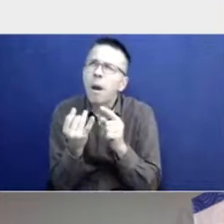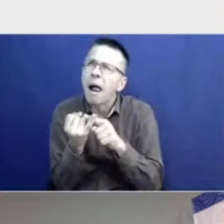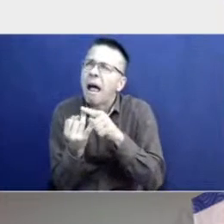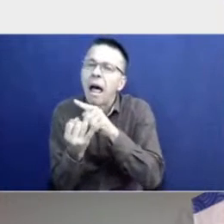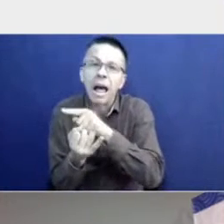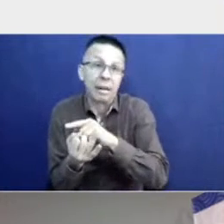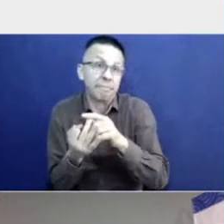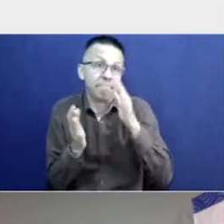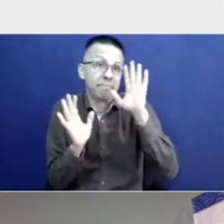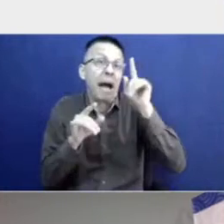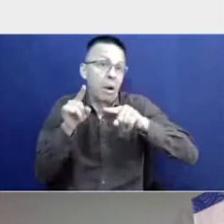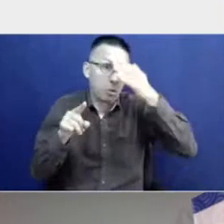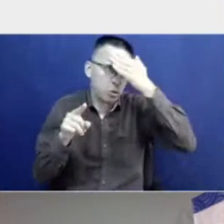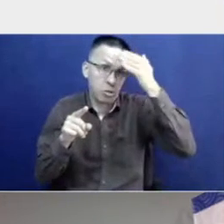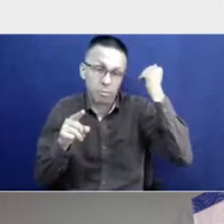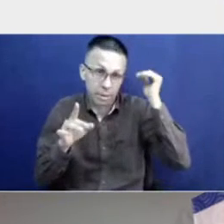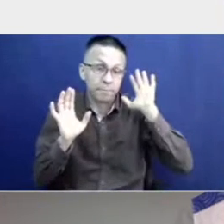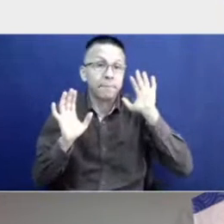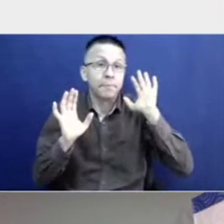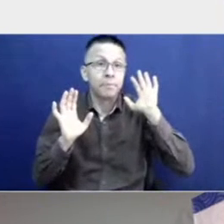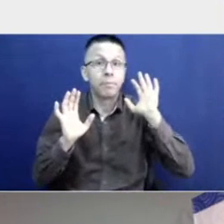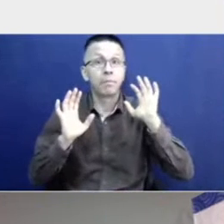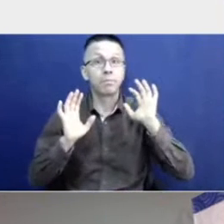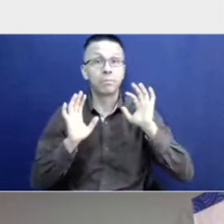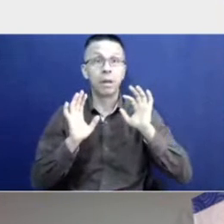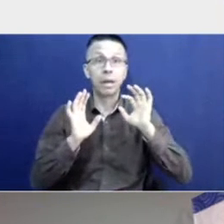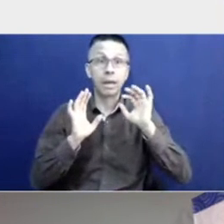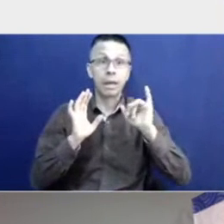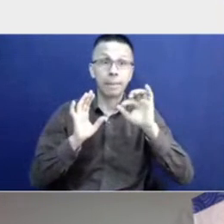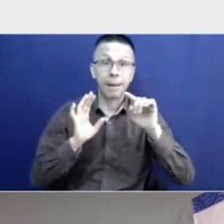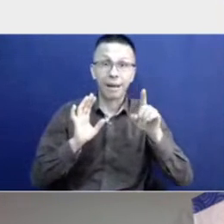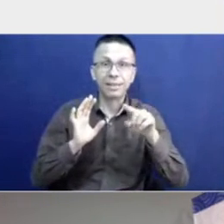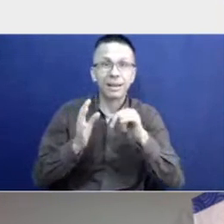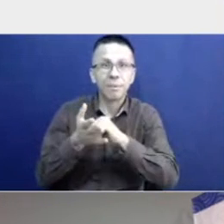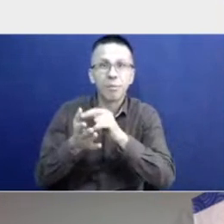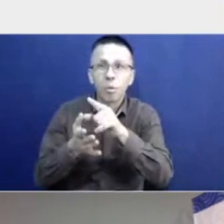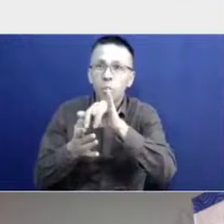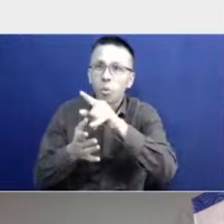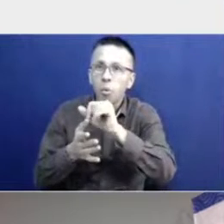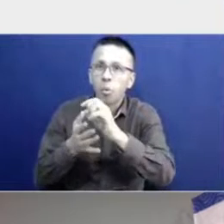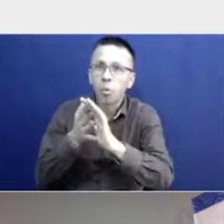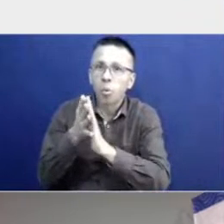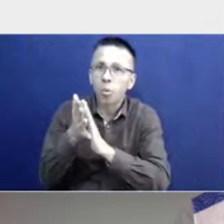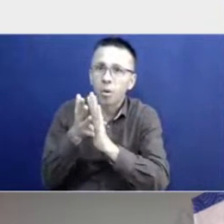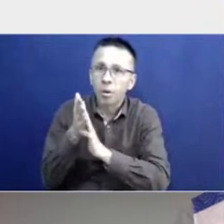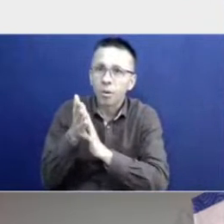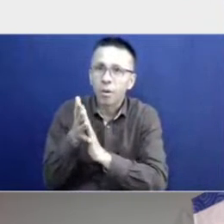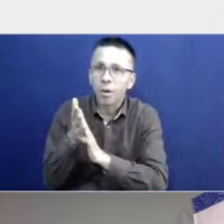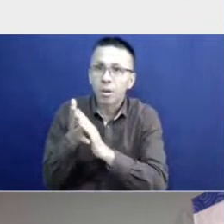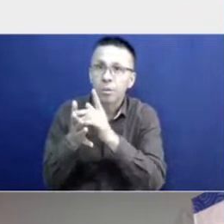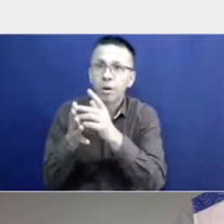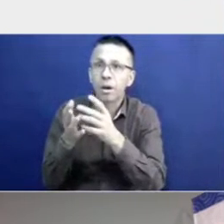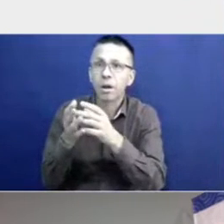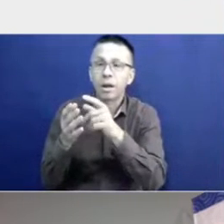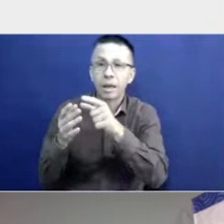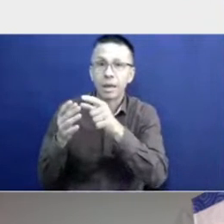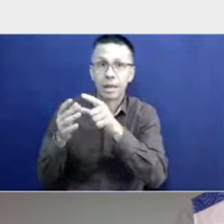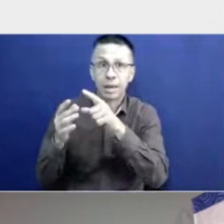importante desde los gremios, con la EPS y el liderazgo del doctor Juan, ¿cierto? Como líder de Salud